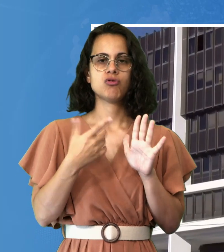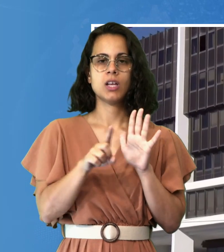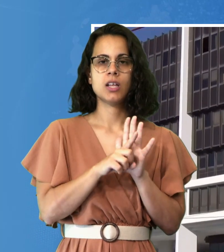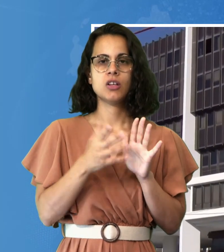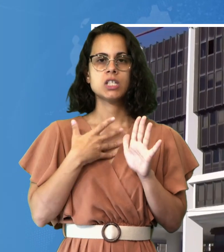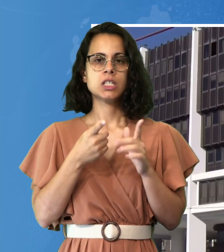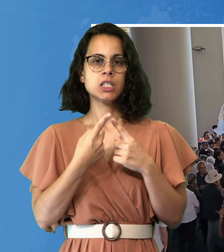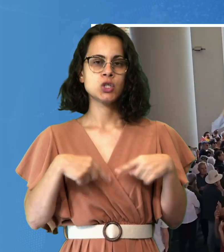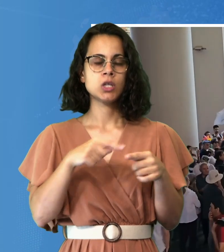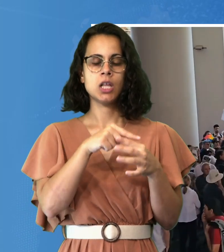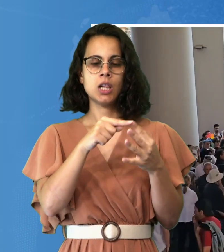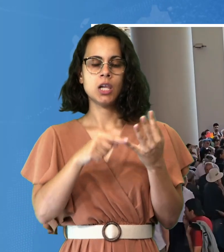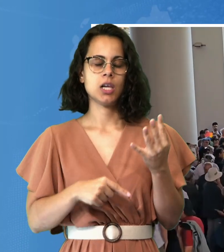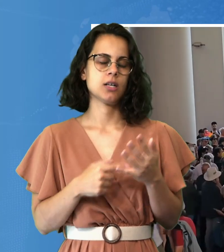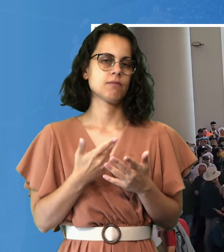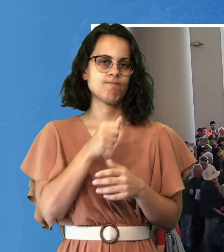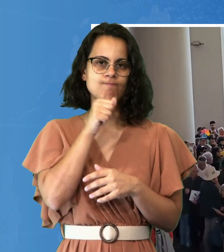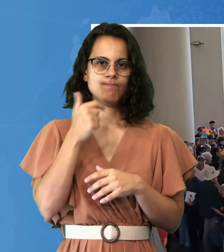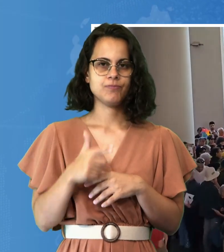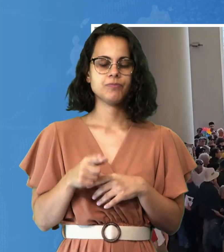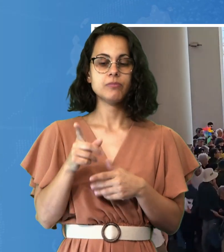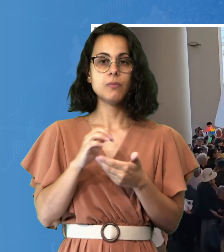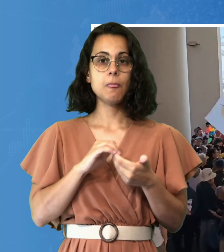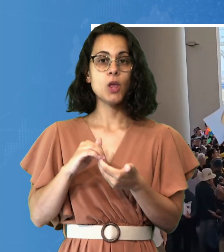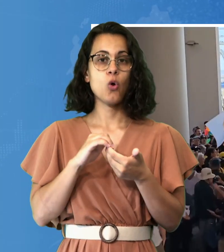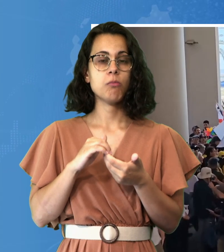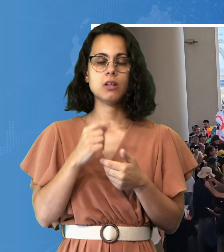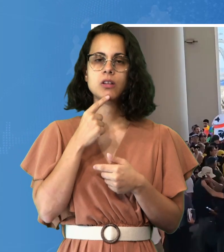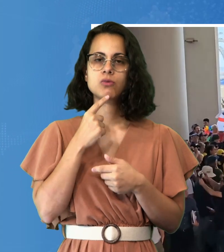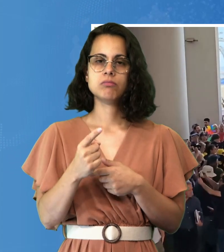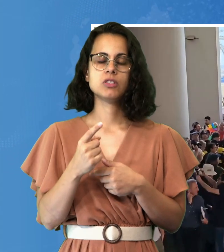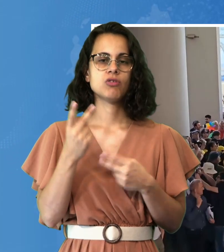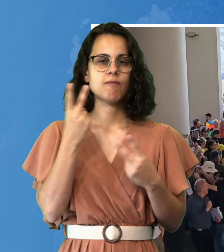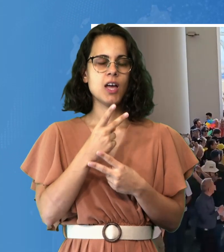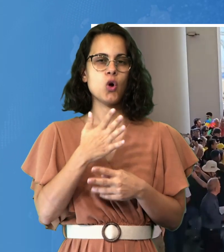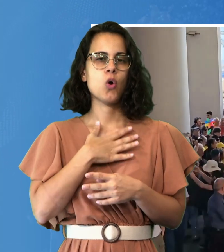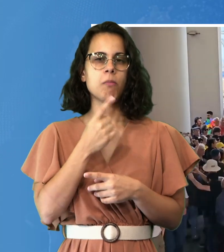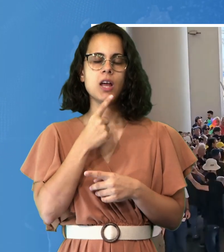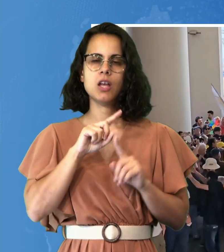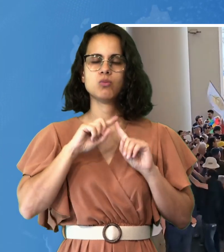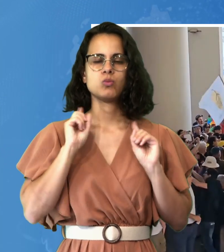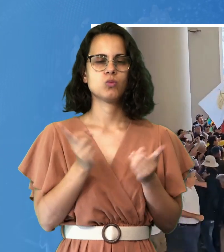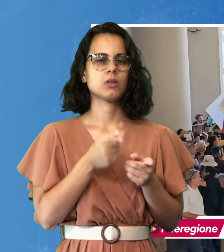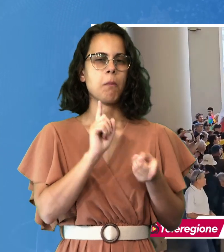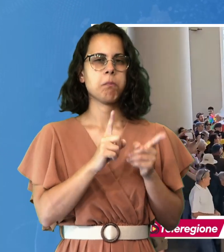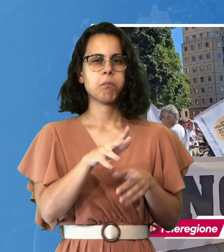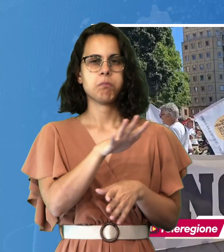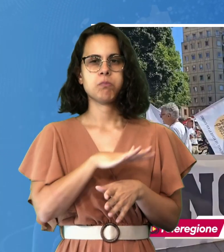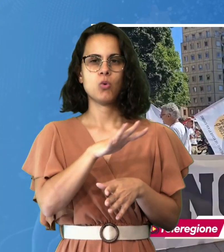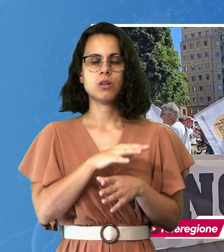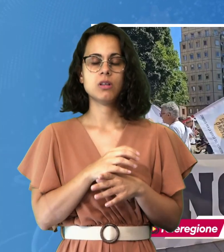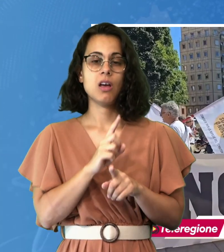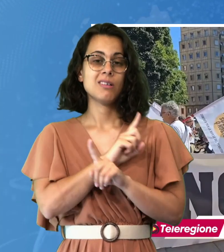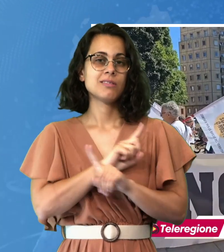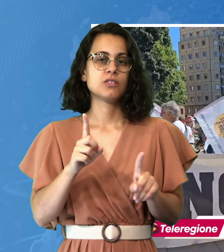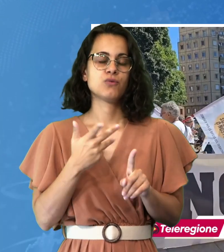delega ancora. I comitati però puntano il dito verso tutta la classe politica. Nessuno ha